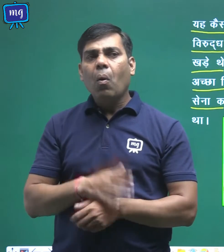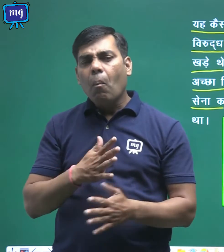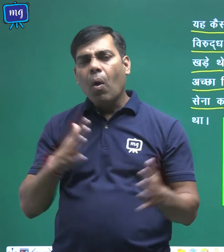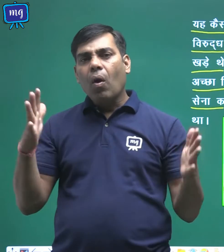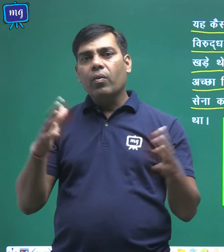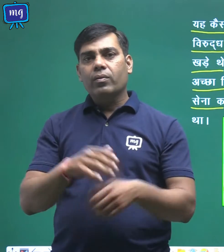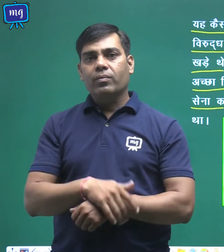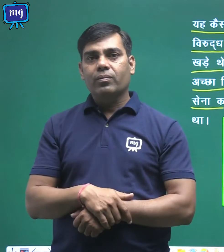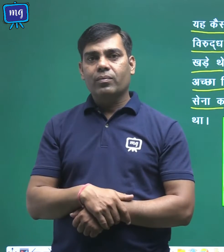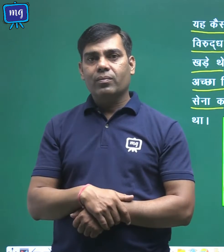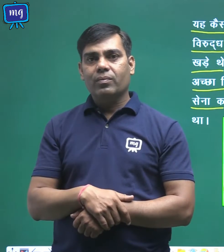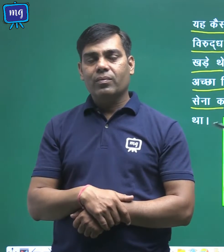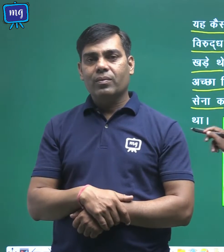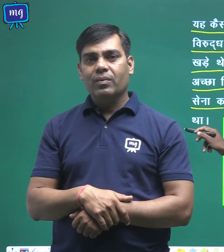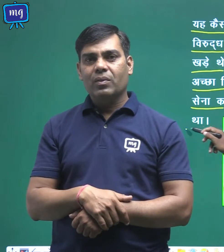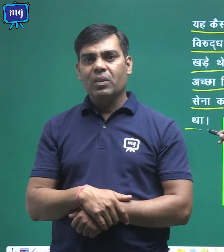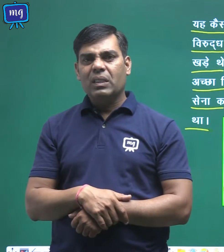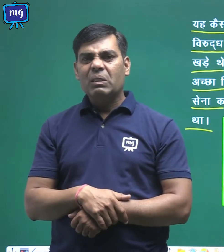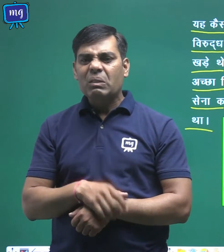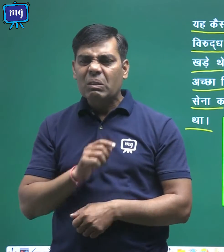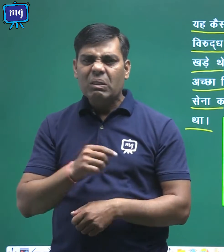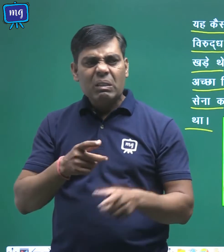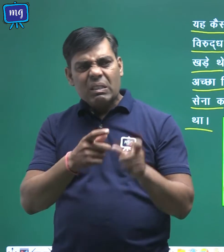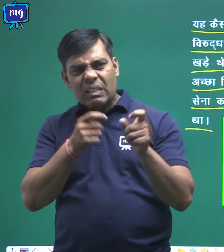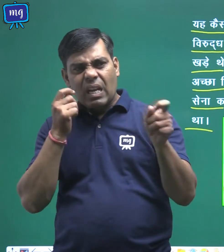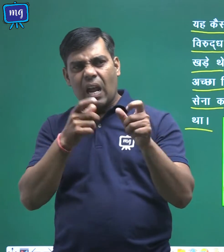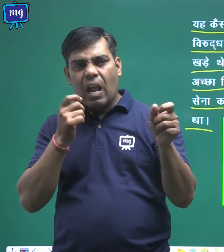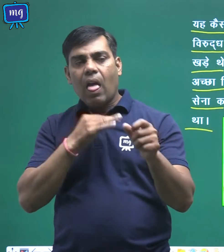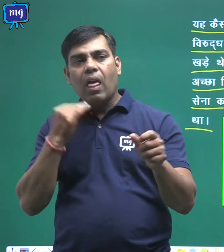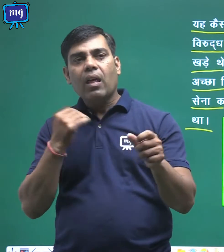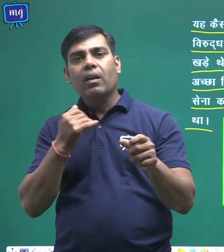बहुत नुकसान कर रहा था।